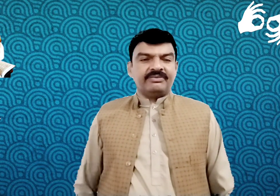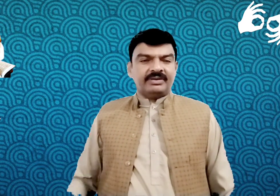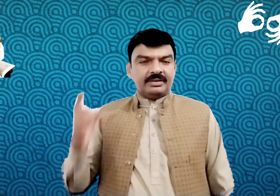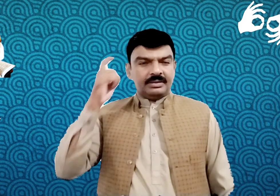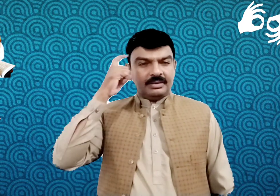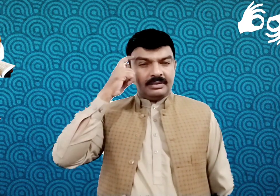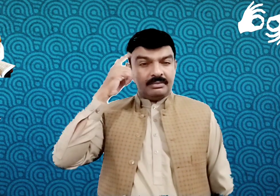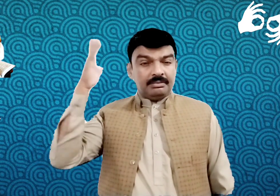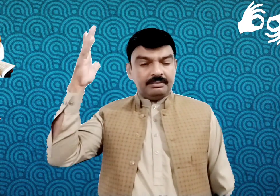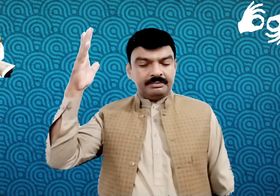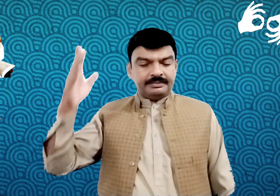तसव्वुर।